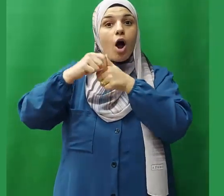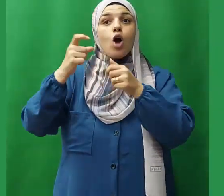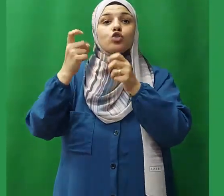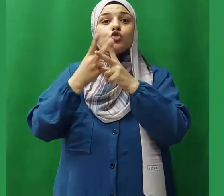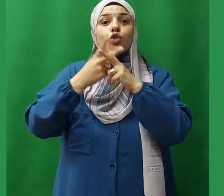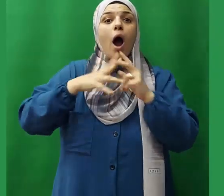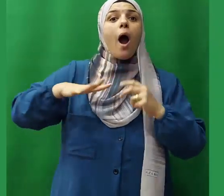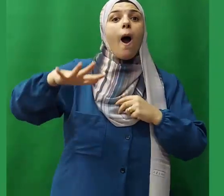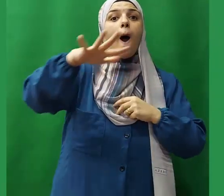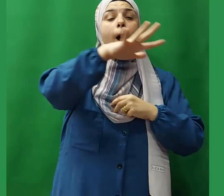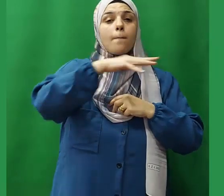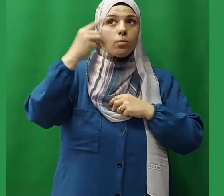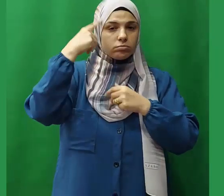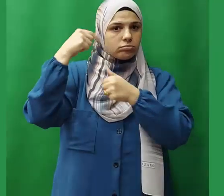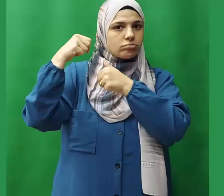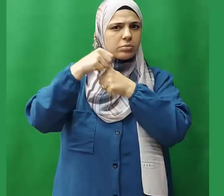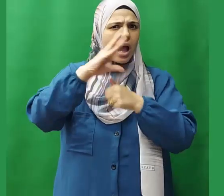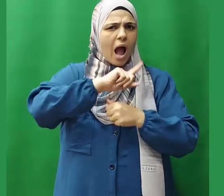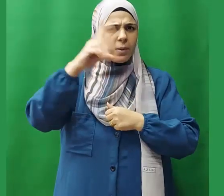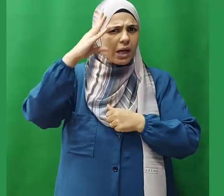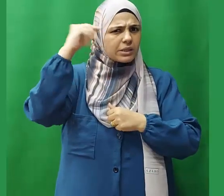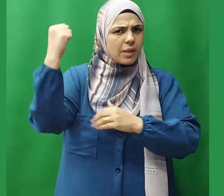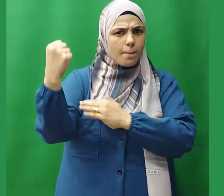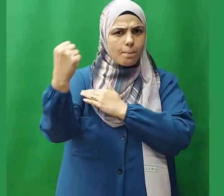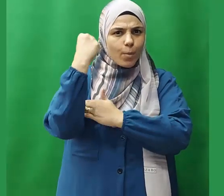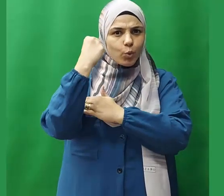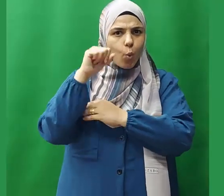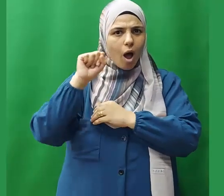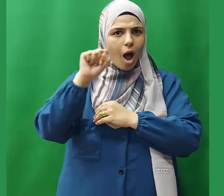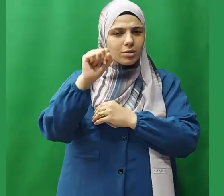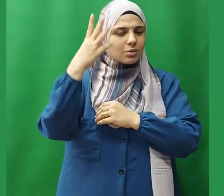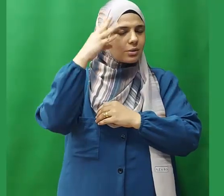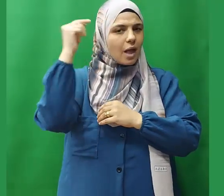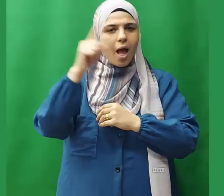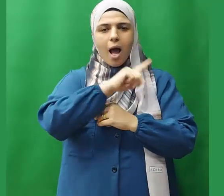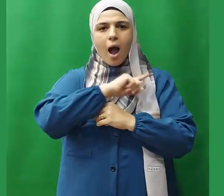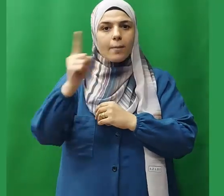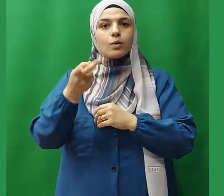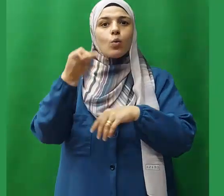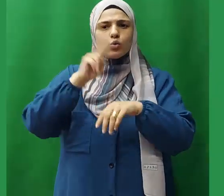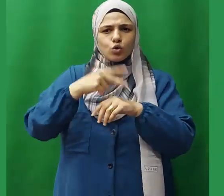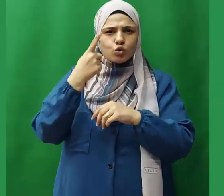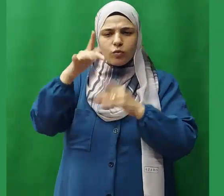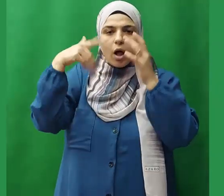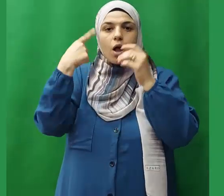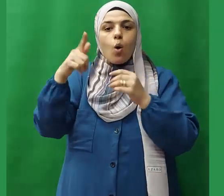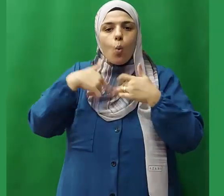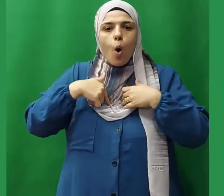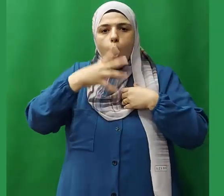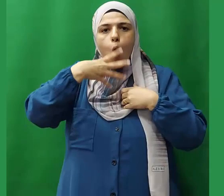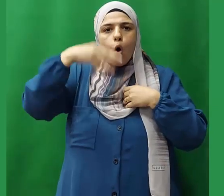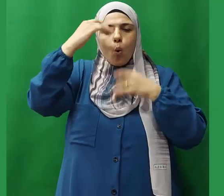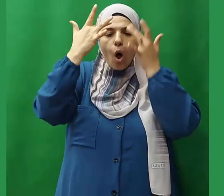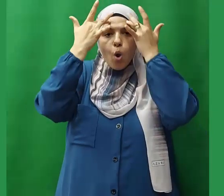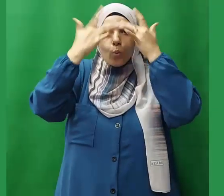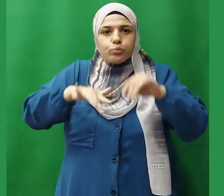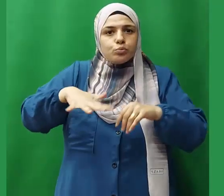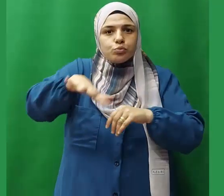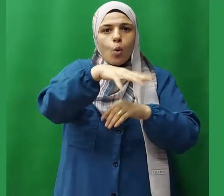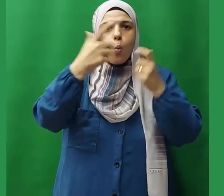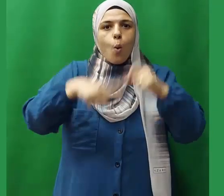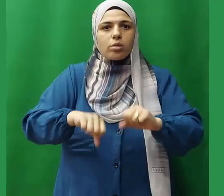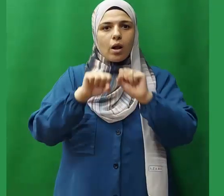الامم والاوطان لا تنسى بطولاتهم ولا تنكر تضحياتهم